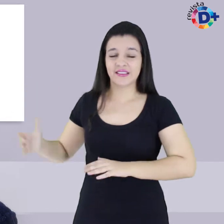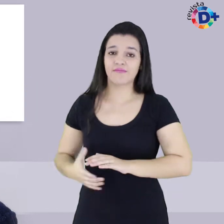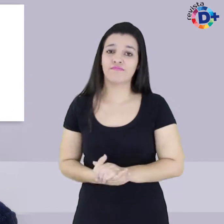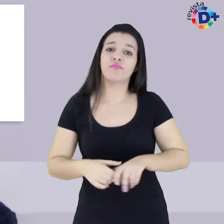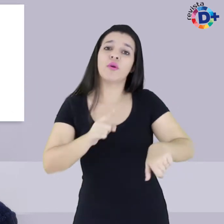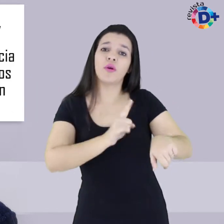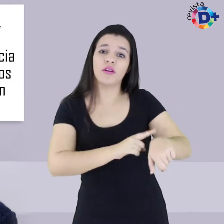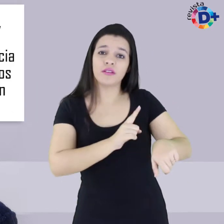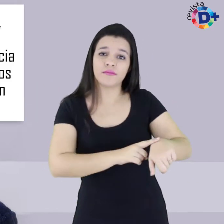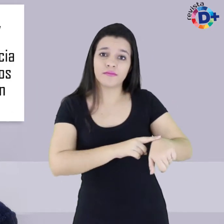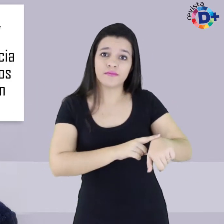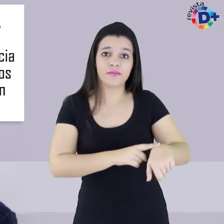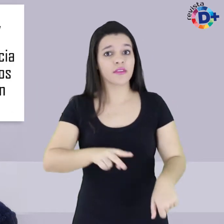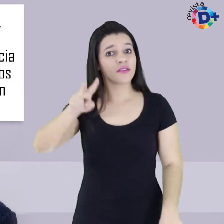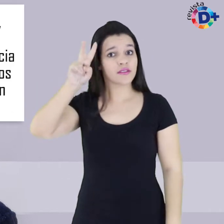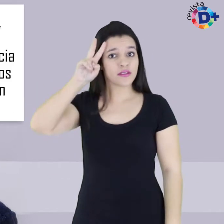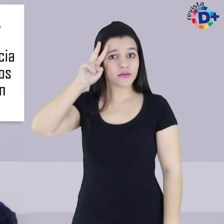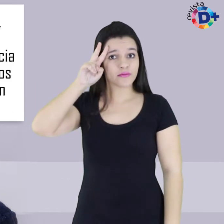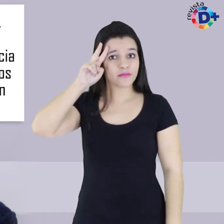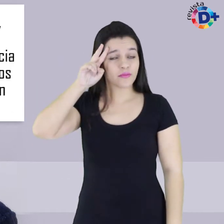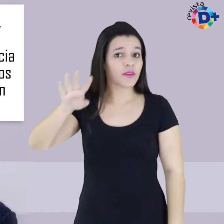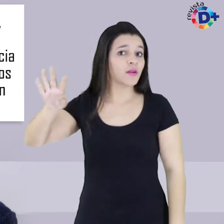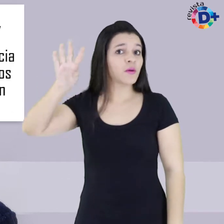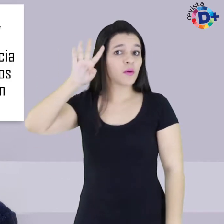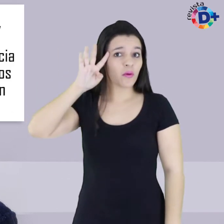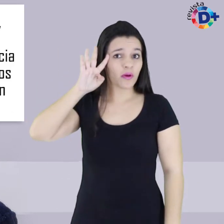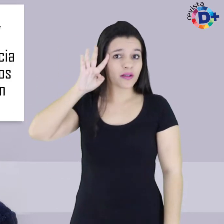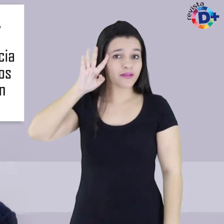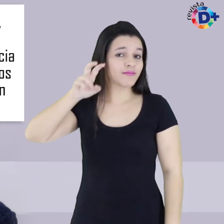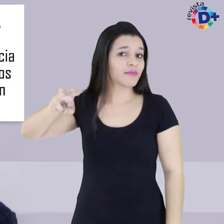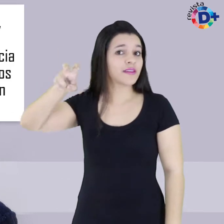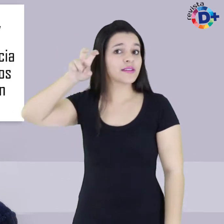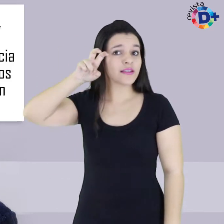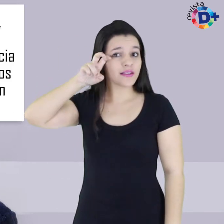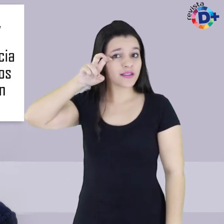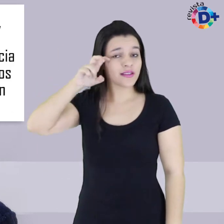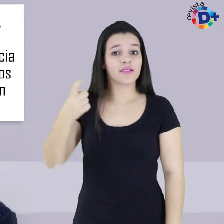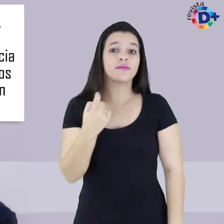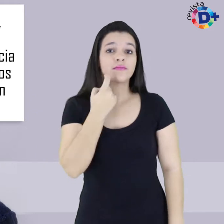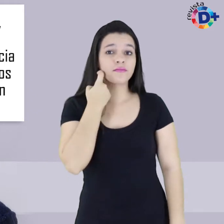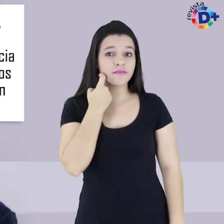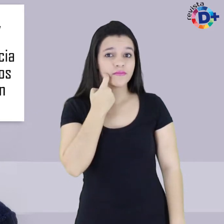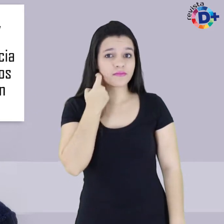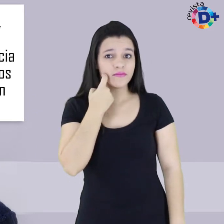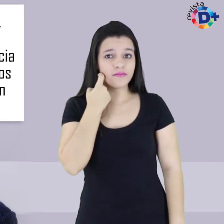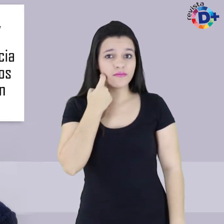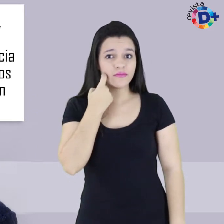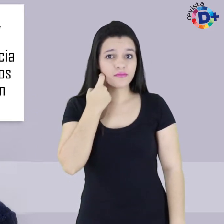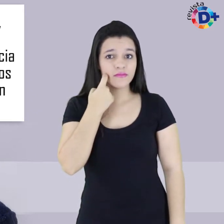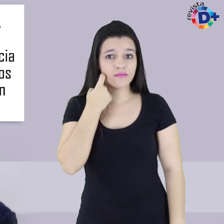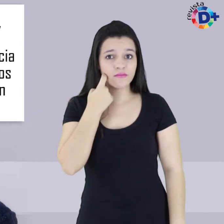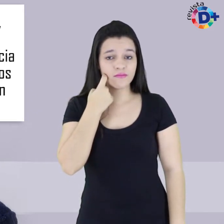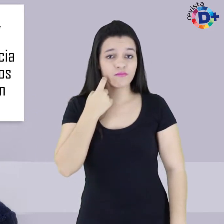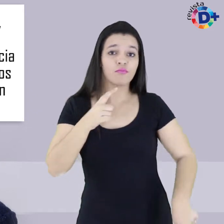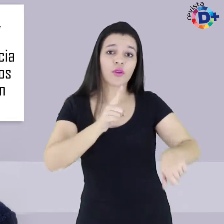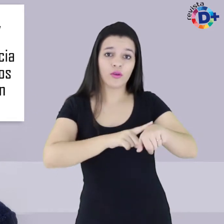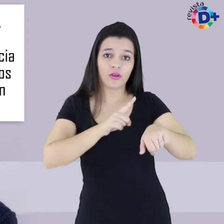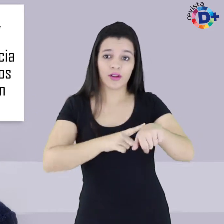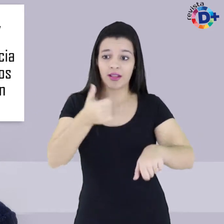Horários: segundas, quartas, quintas e sextas-feiras, das 10 da manhã